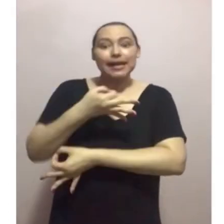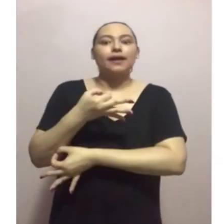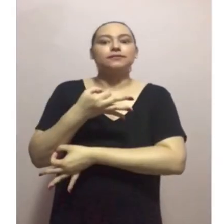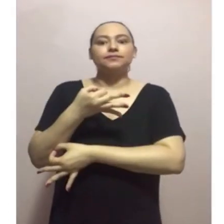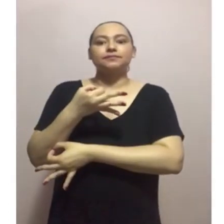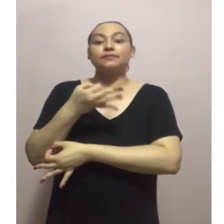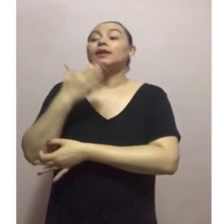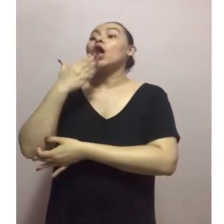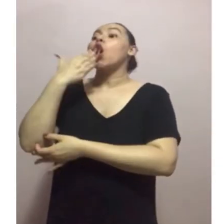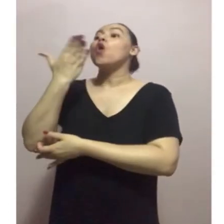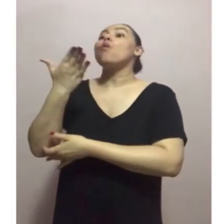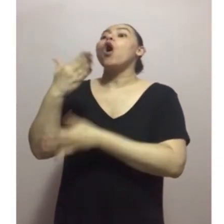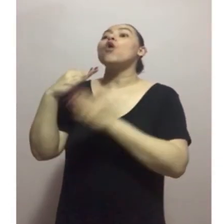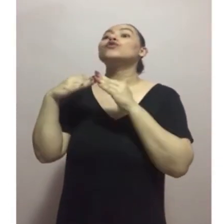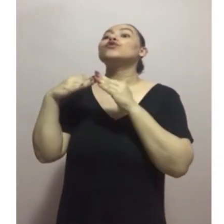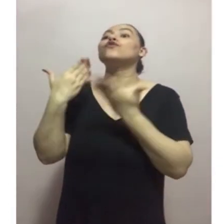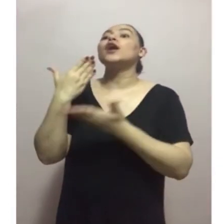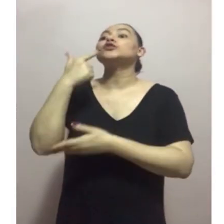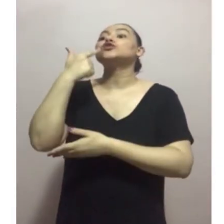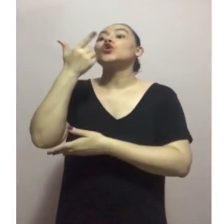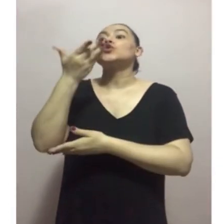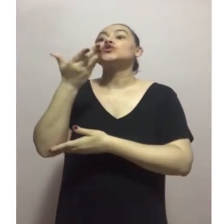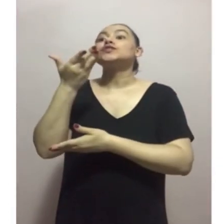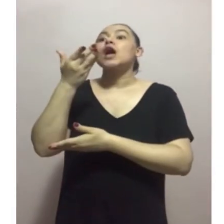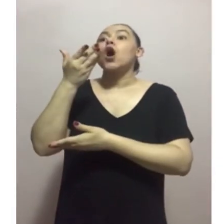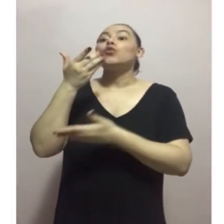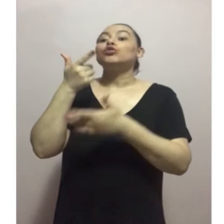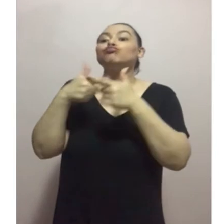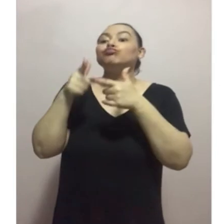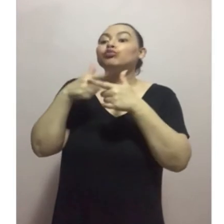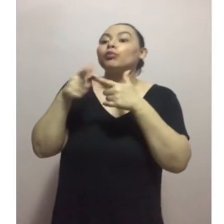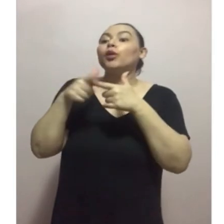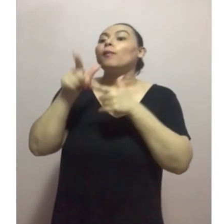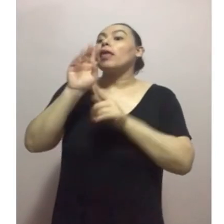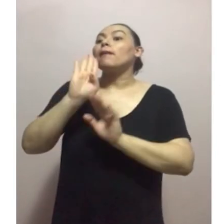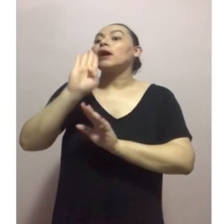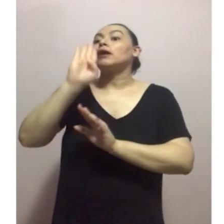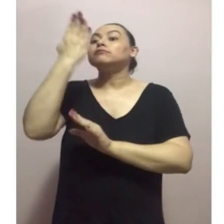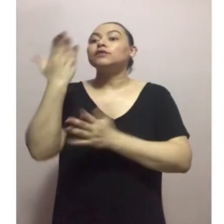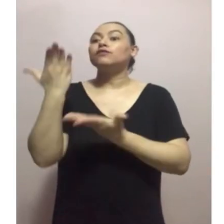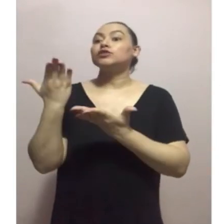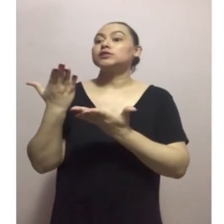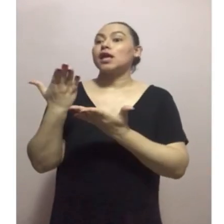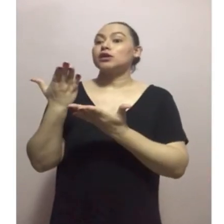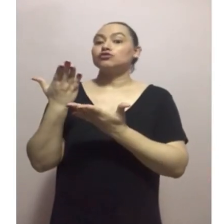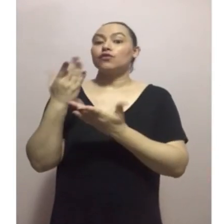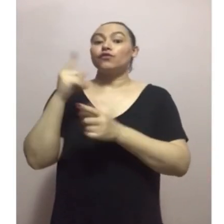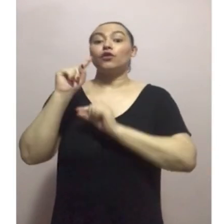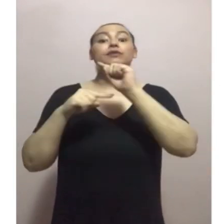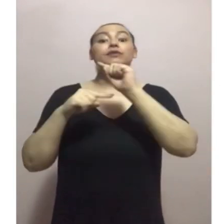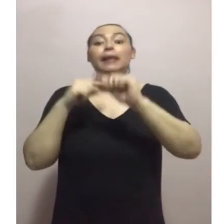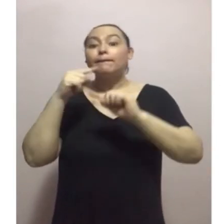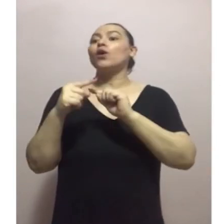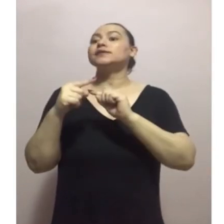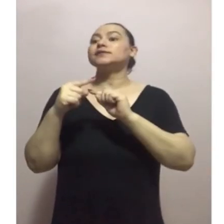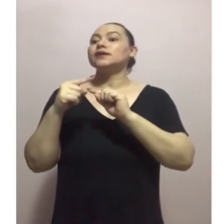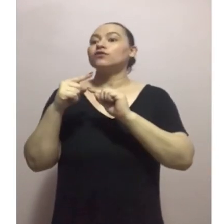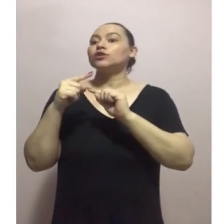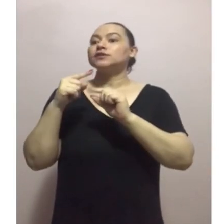e E a como foi a gente solução começou que você chegou, a Déia, assim, planejar. depois essa solução que você encontrou depois